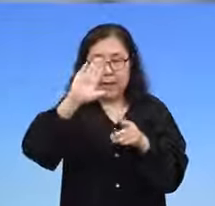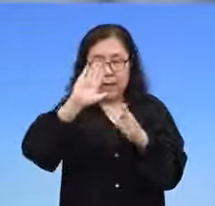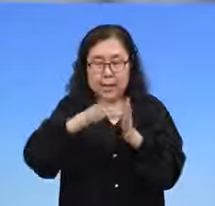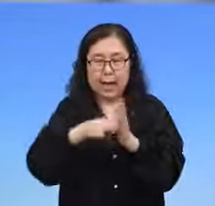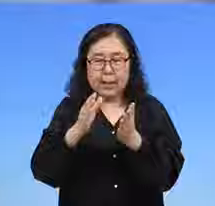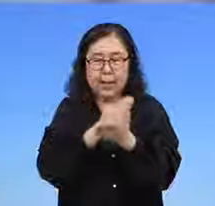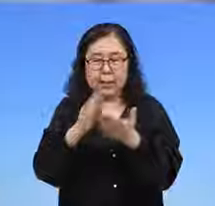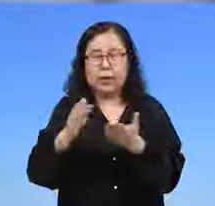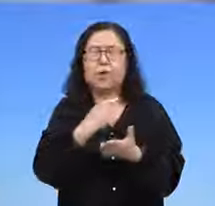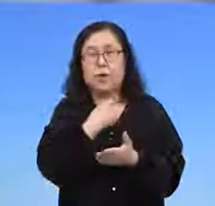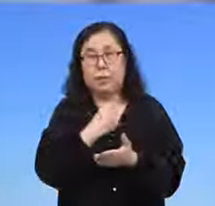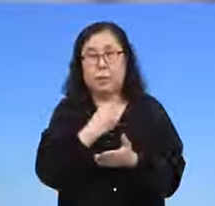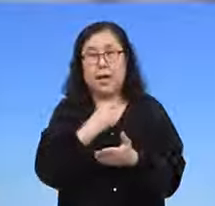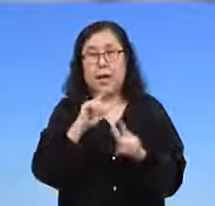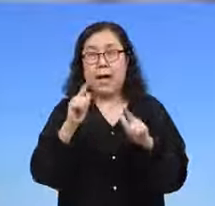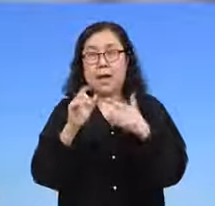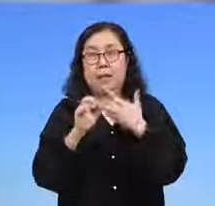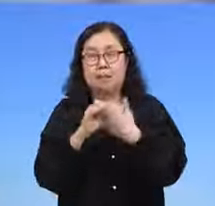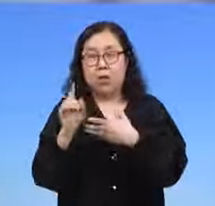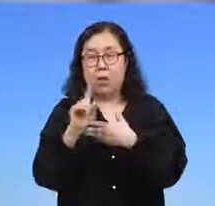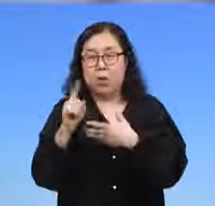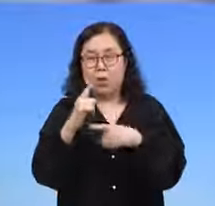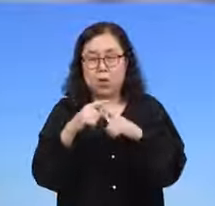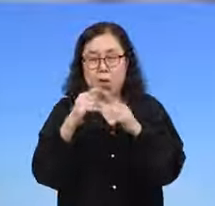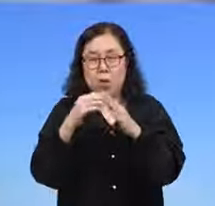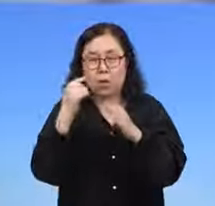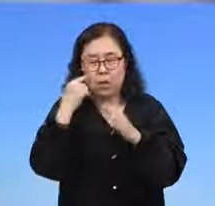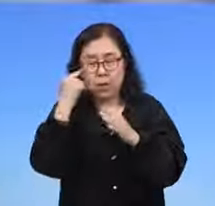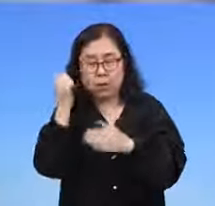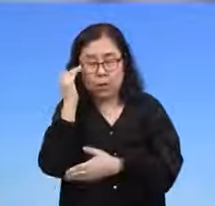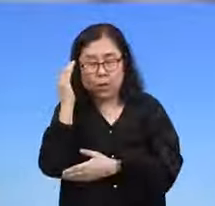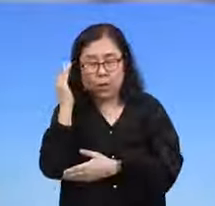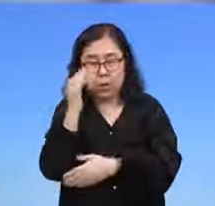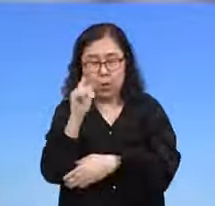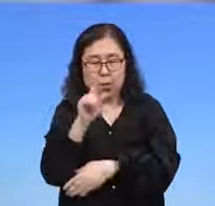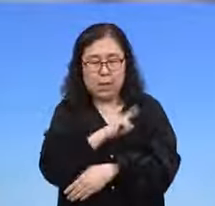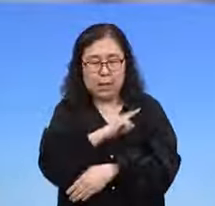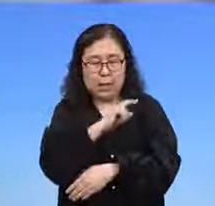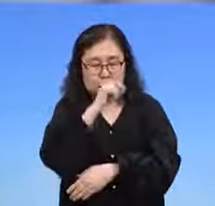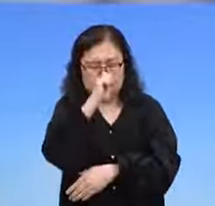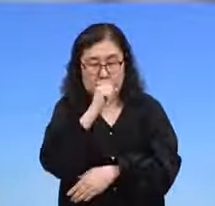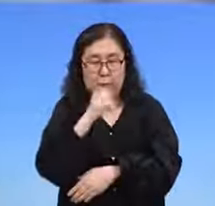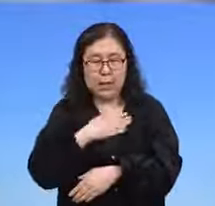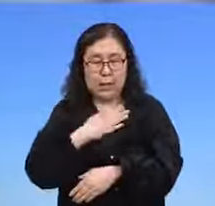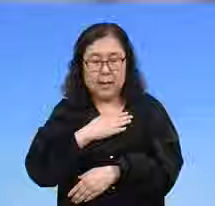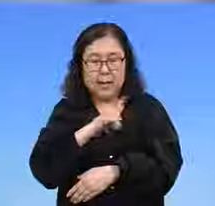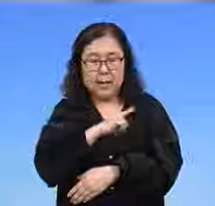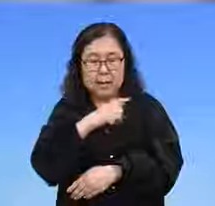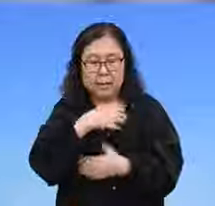겁니다. 안 그러면은 어느 교회 목사님이 설교 제일 잘하지? 어느 교회가